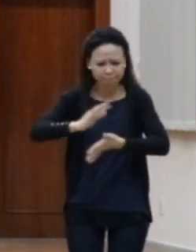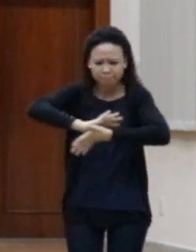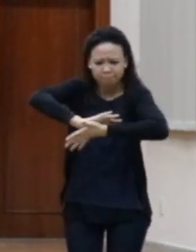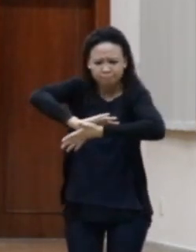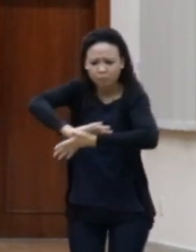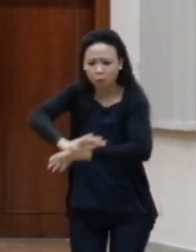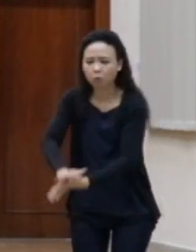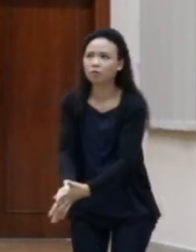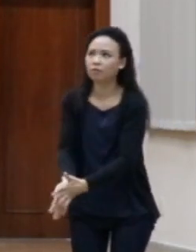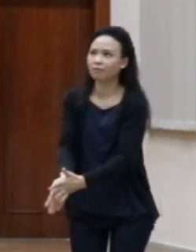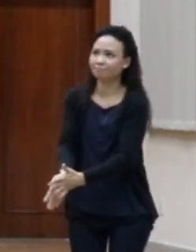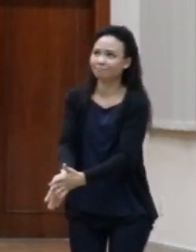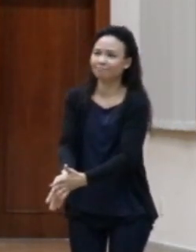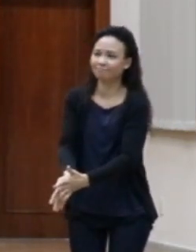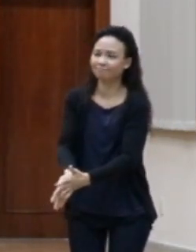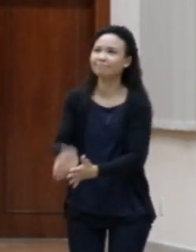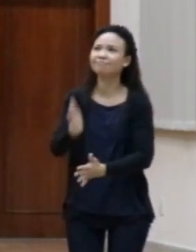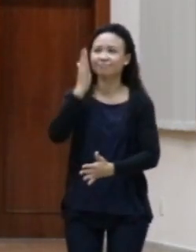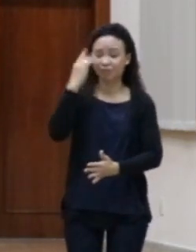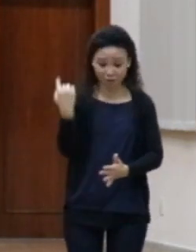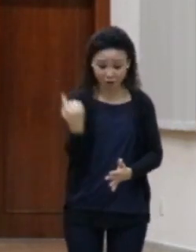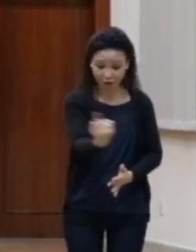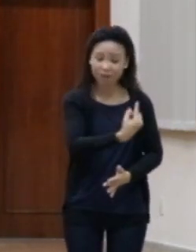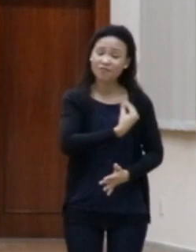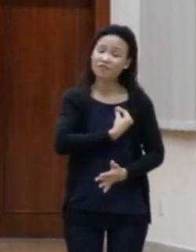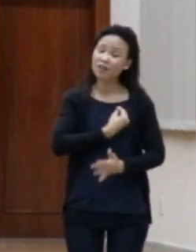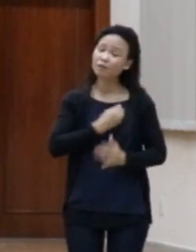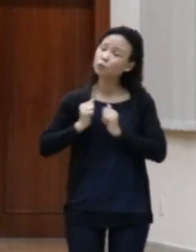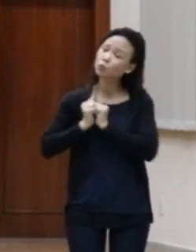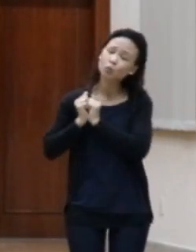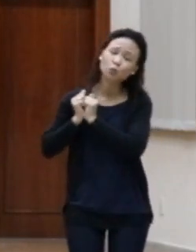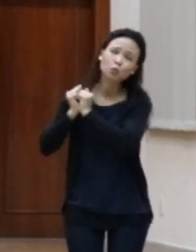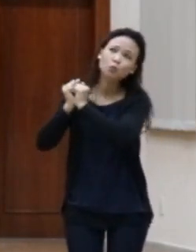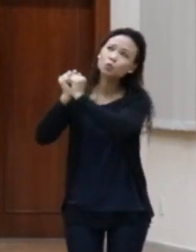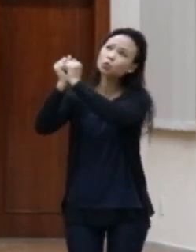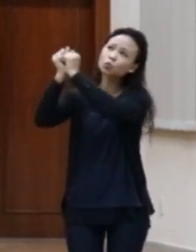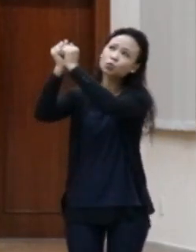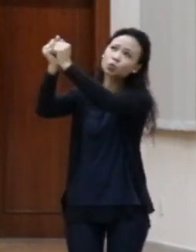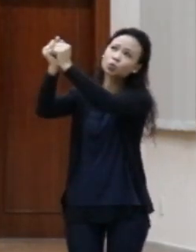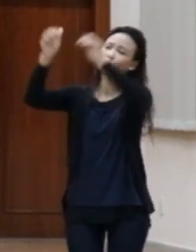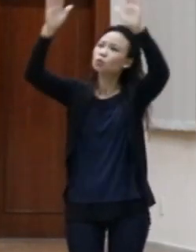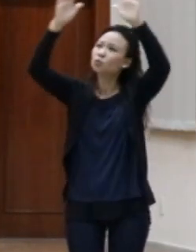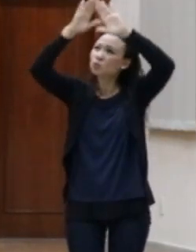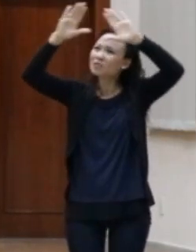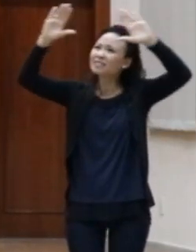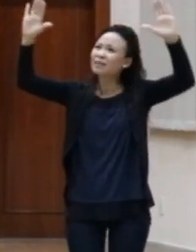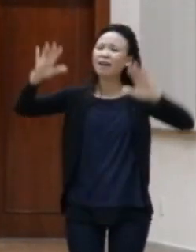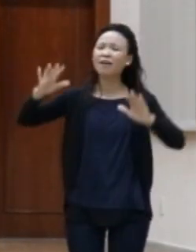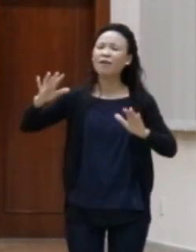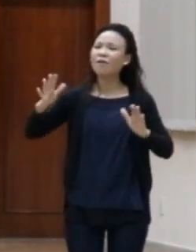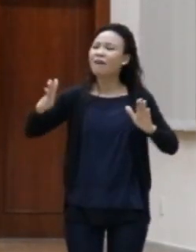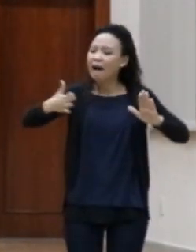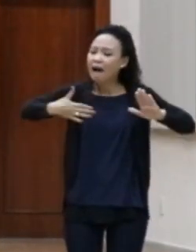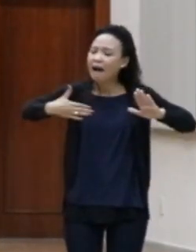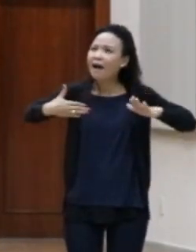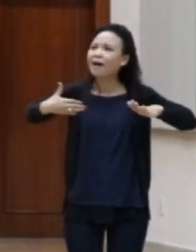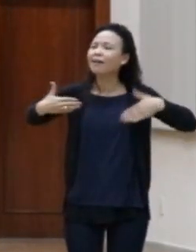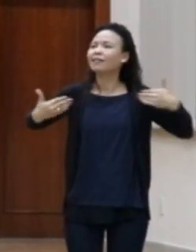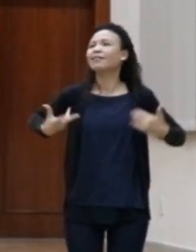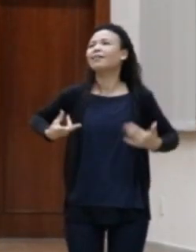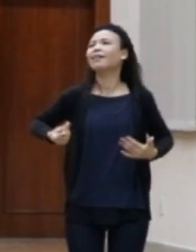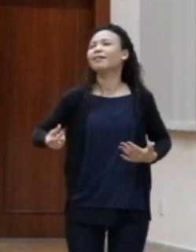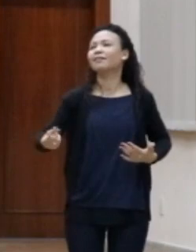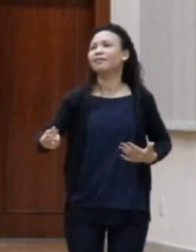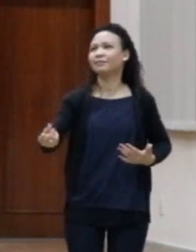contigo, alegres, jubilosos, Pai, eternamente. Que nessa noite essa palavra tenha alcançado